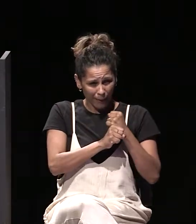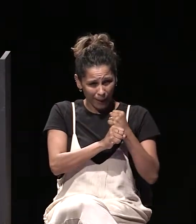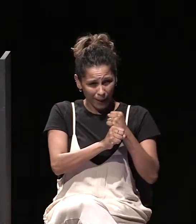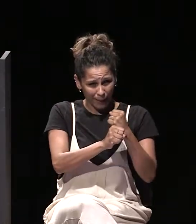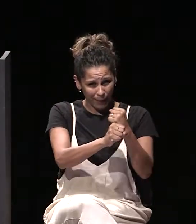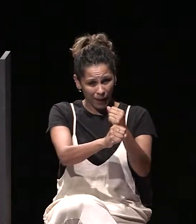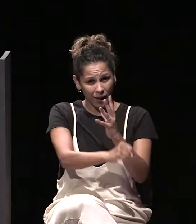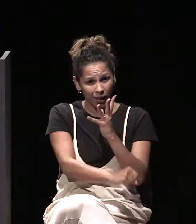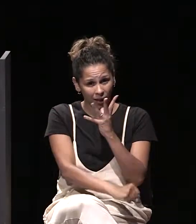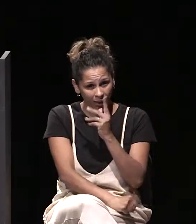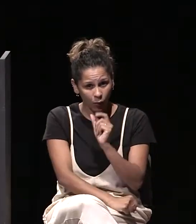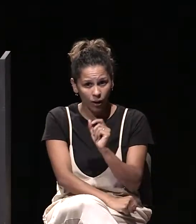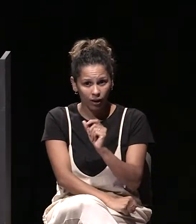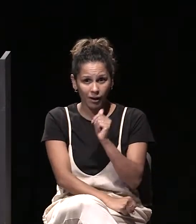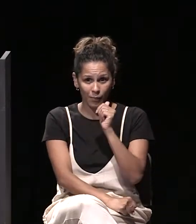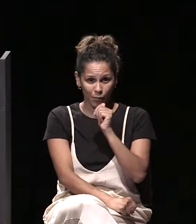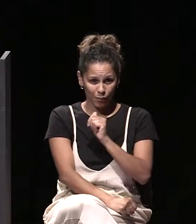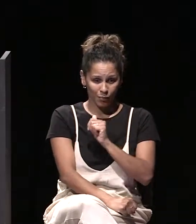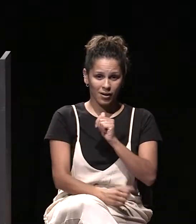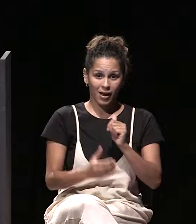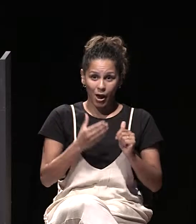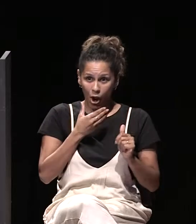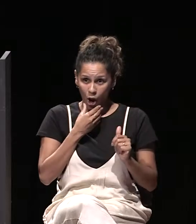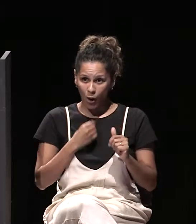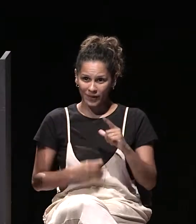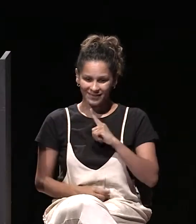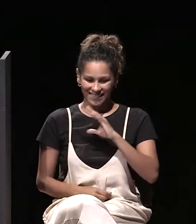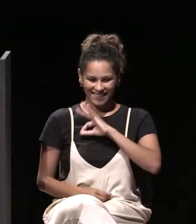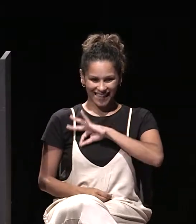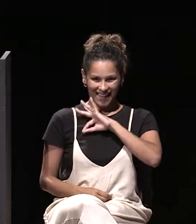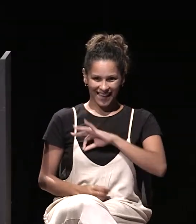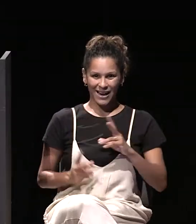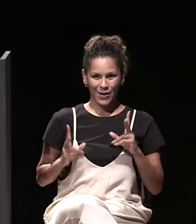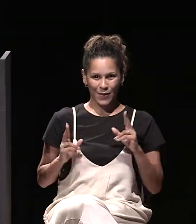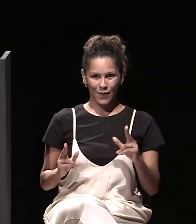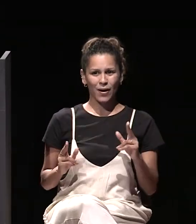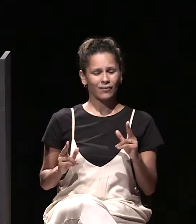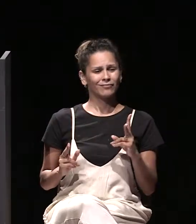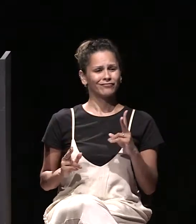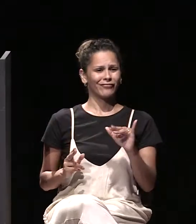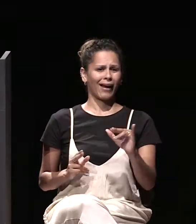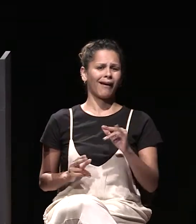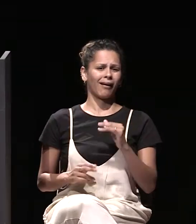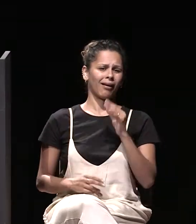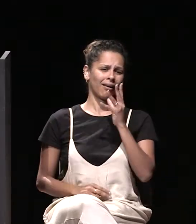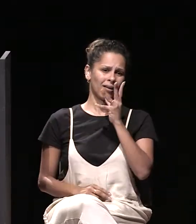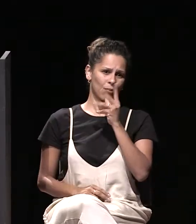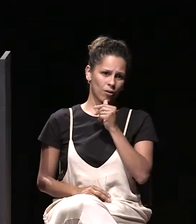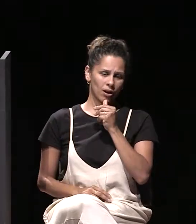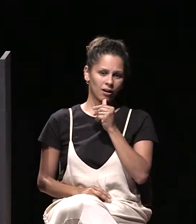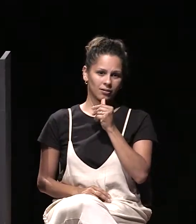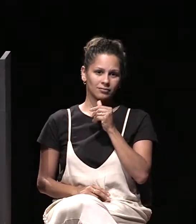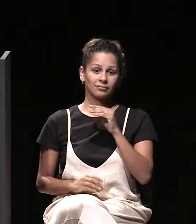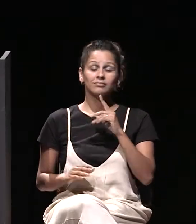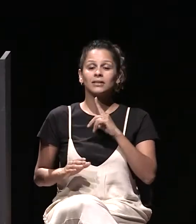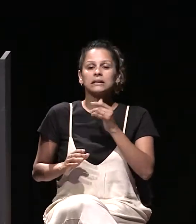cargo, mulheres e homens ganham, a mulher ganha 30% a menos que o homem.